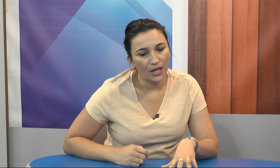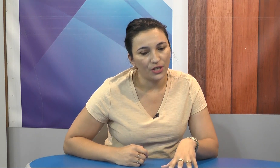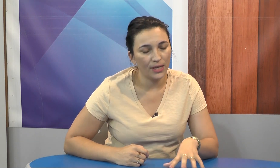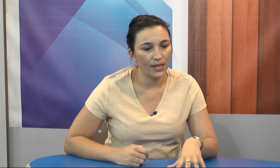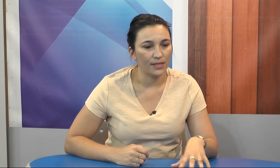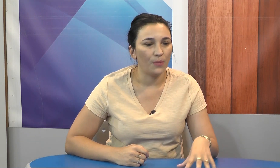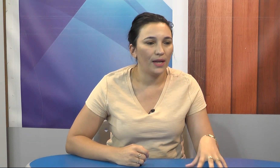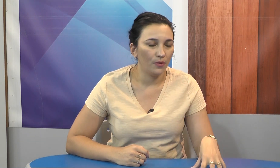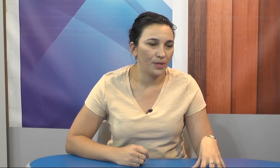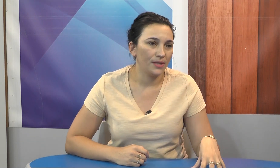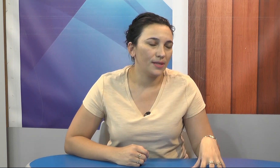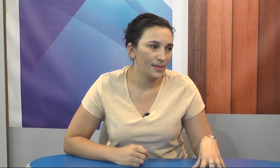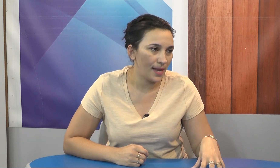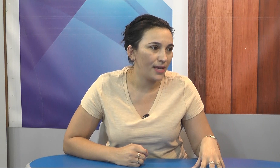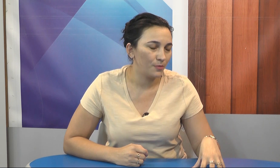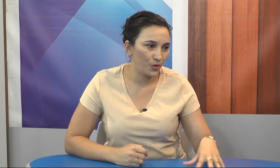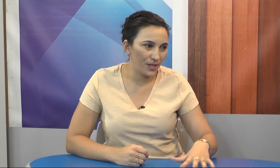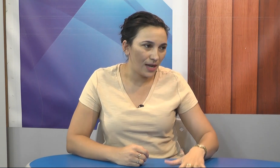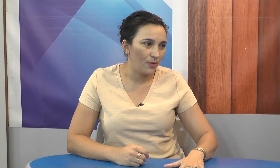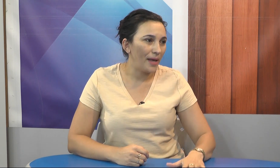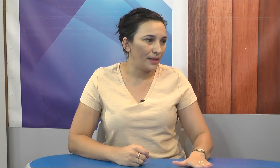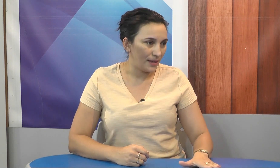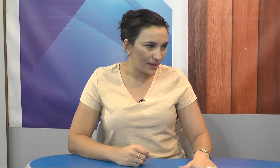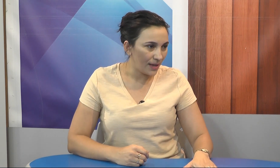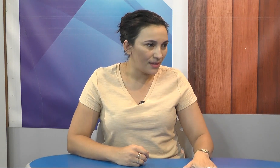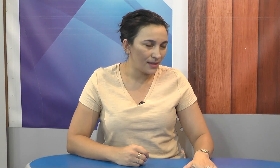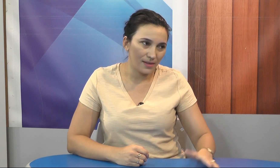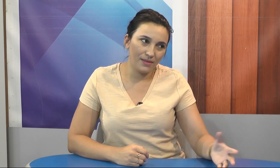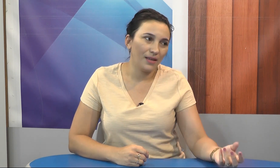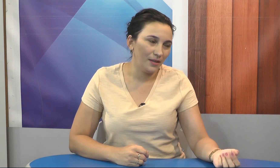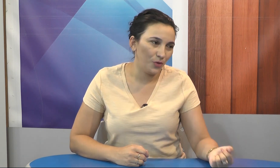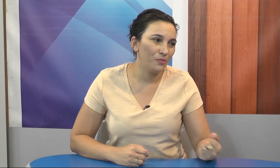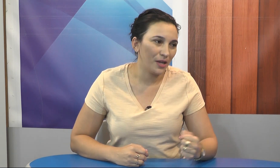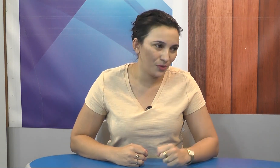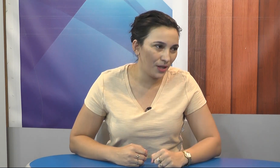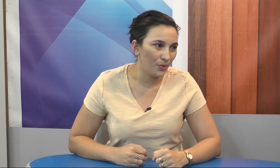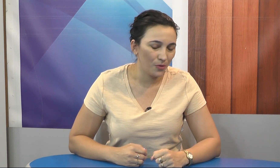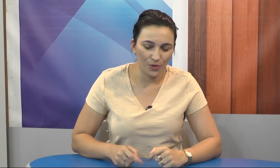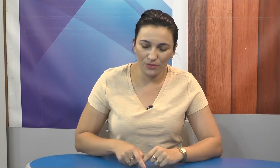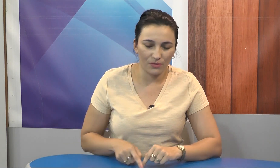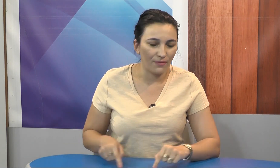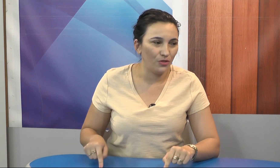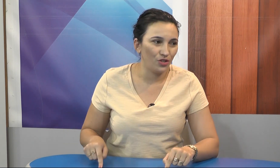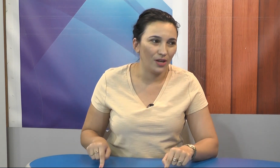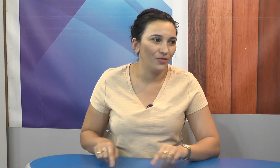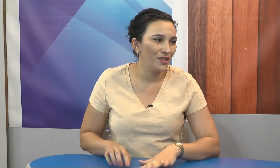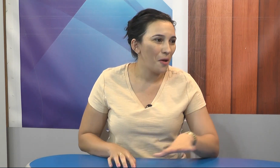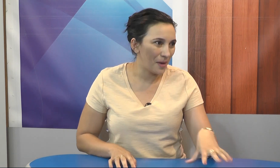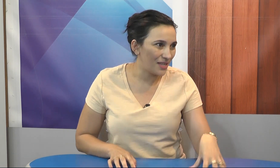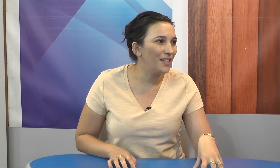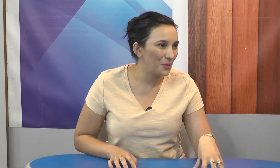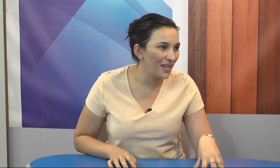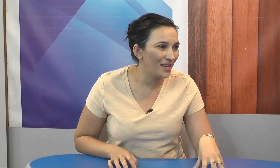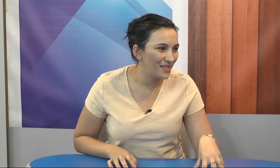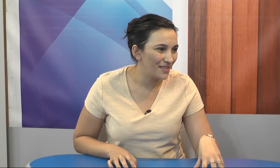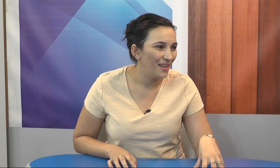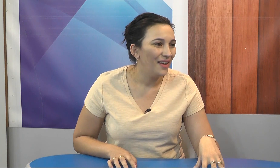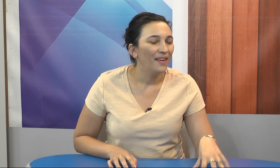em relação à língua brasileira de sinais, por ser a língua materna deles, eles entendem muito mais do que eu. Eu posso estudar 20 anos, mas a língua é deles, a